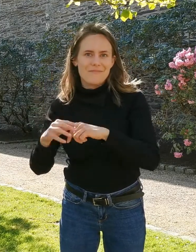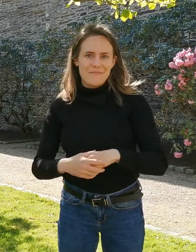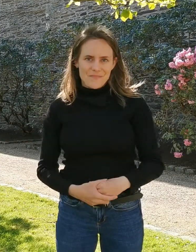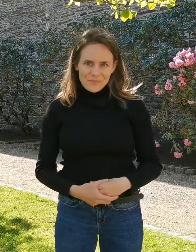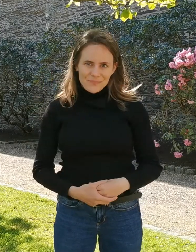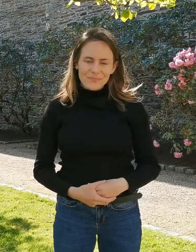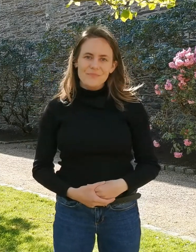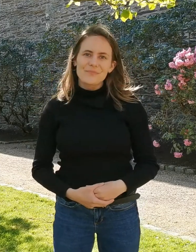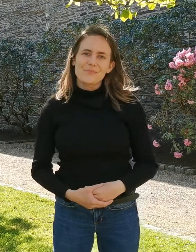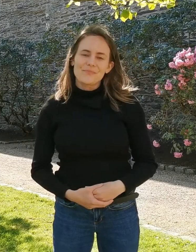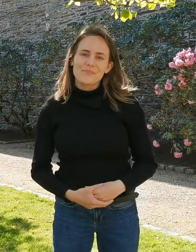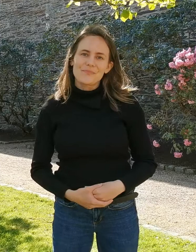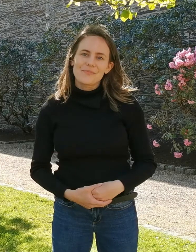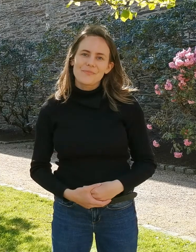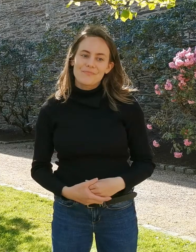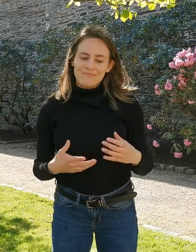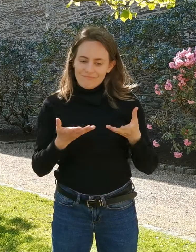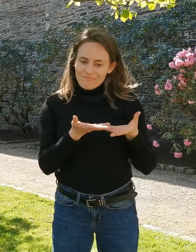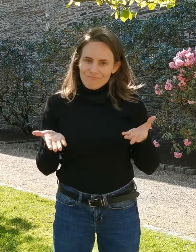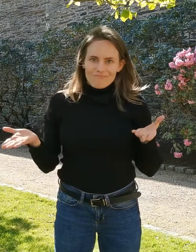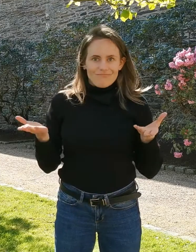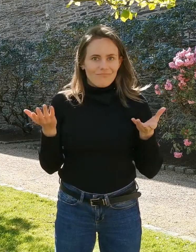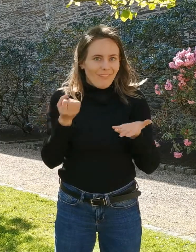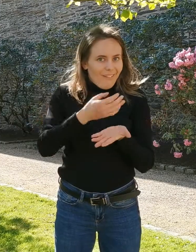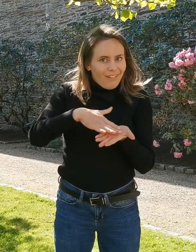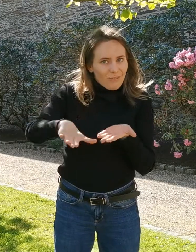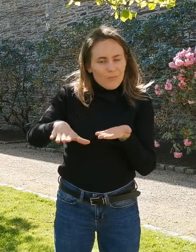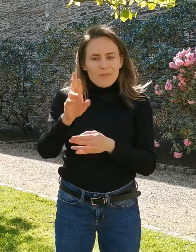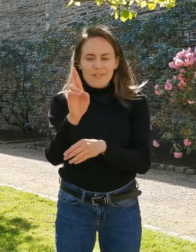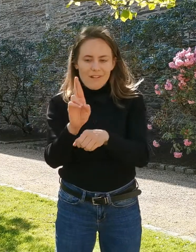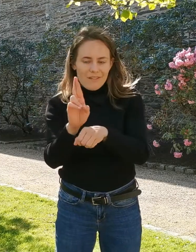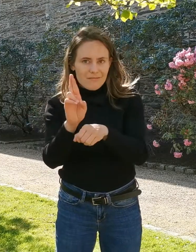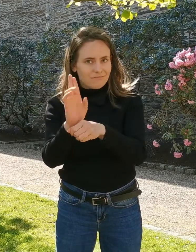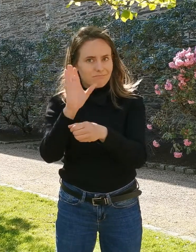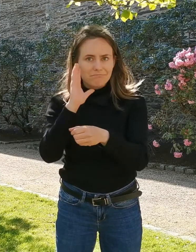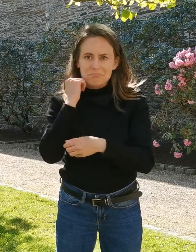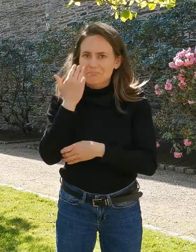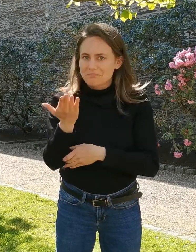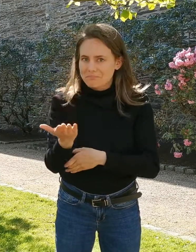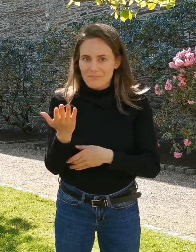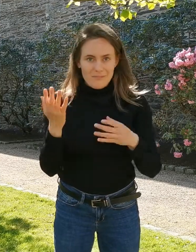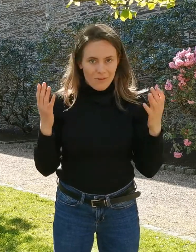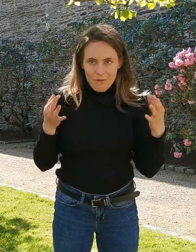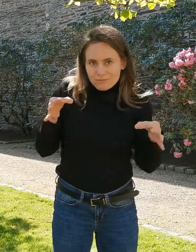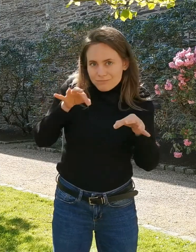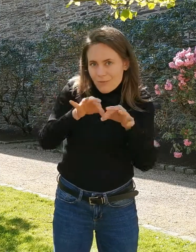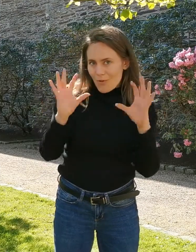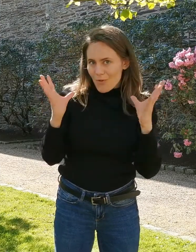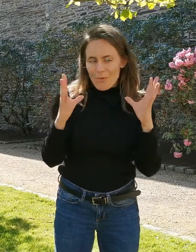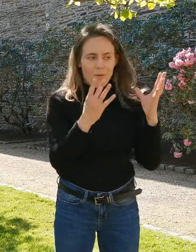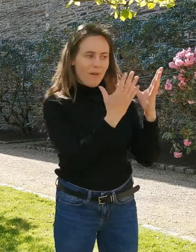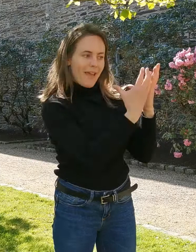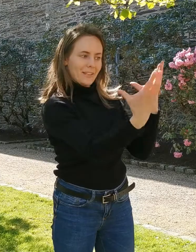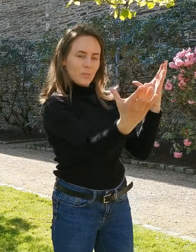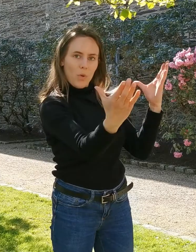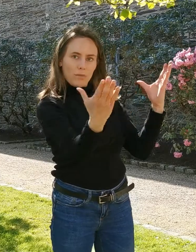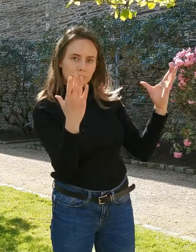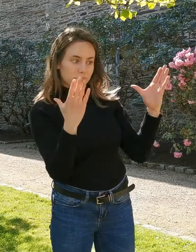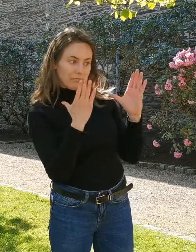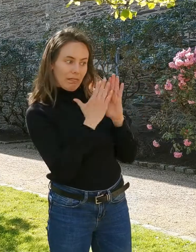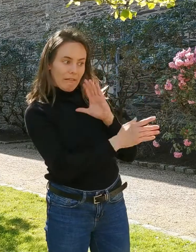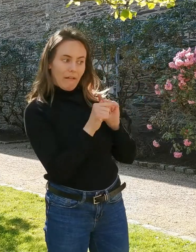des signes française. C'est gratuit, il n'y a pas besoin de réserver. Présentez-vous simplement à l'heure devant